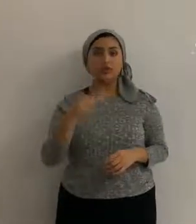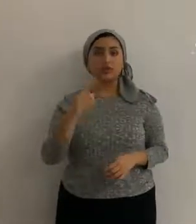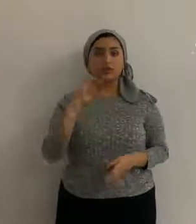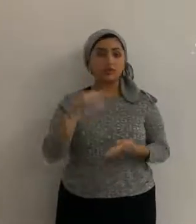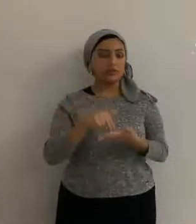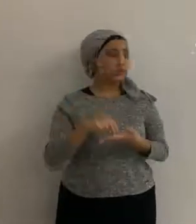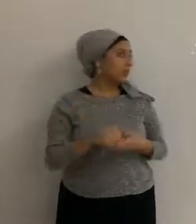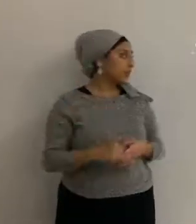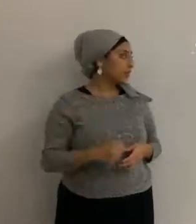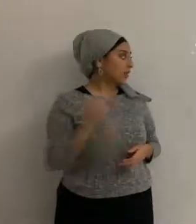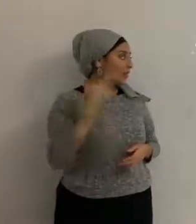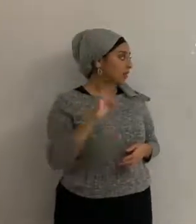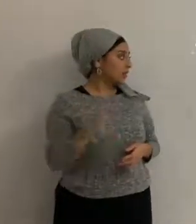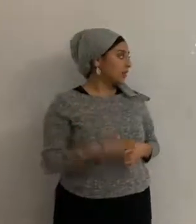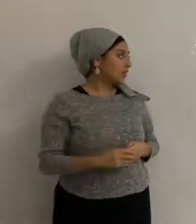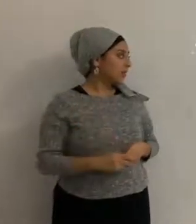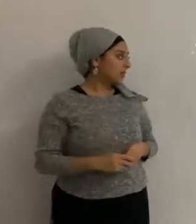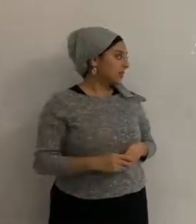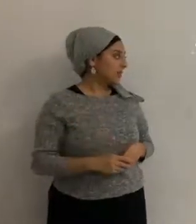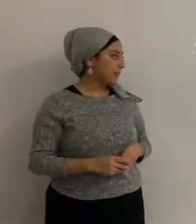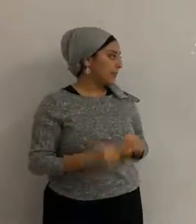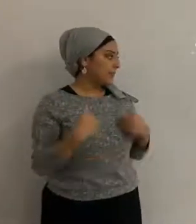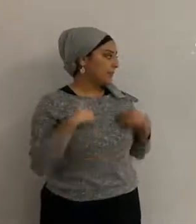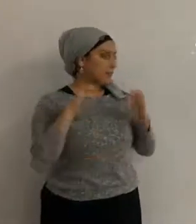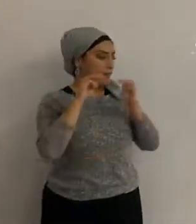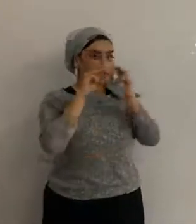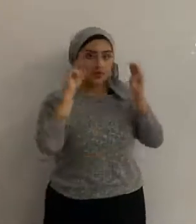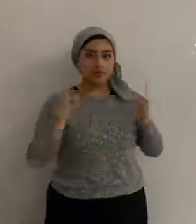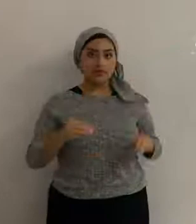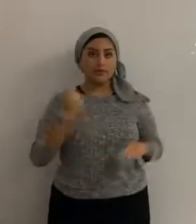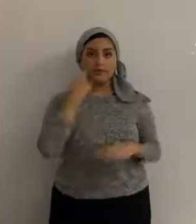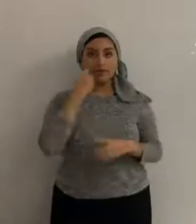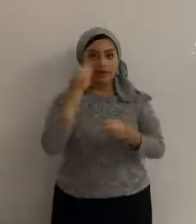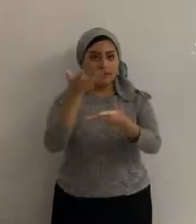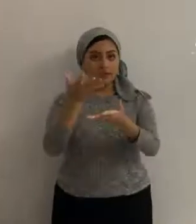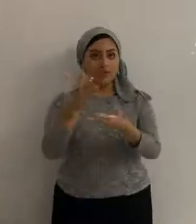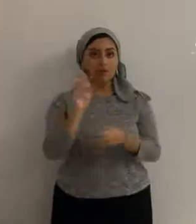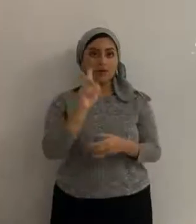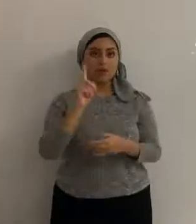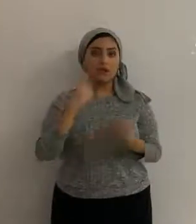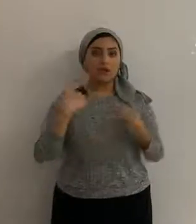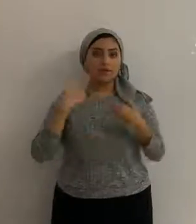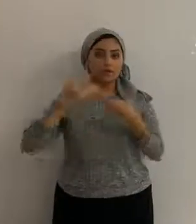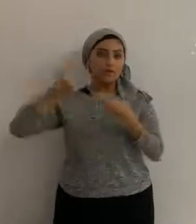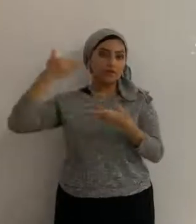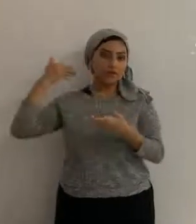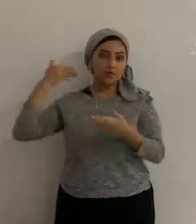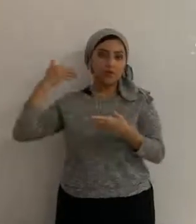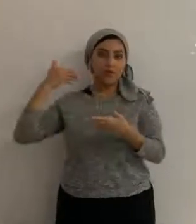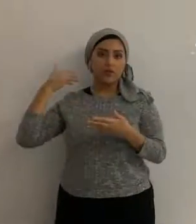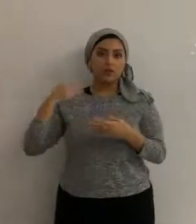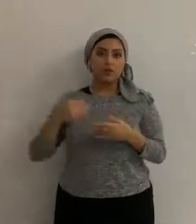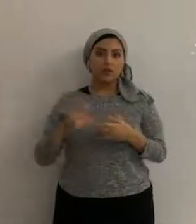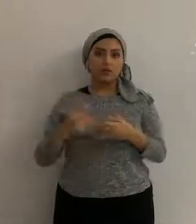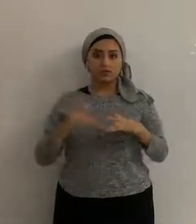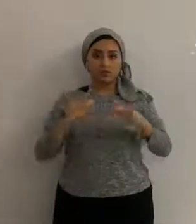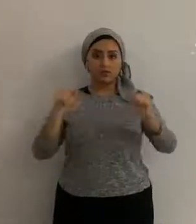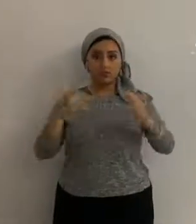museo. Ahí está el museo que yo les decía, donde estaba antes en una diapositiva el lugar vacío, miren, ya está